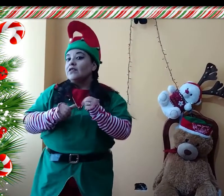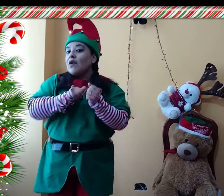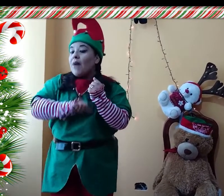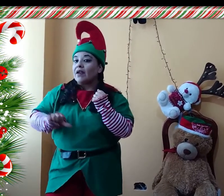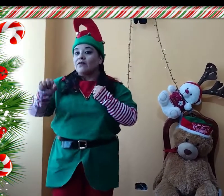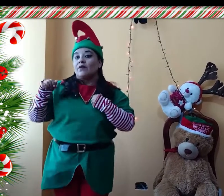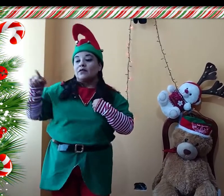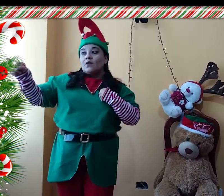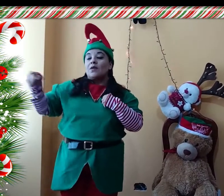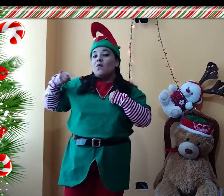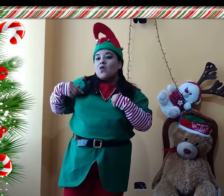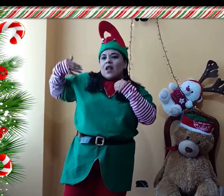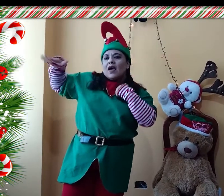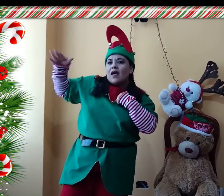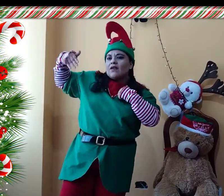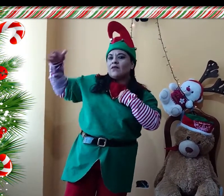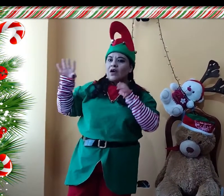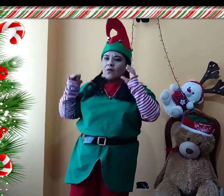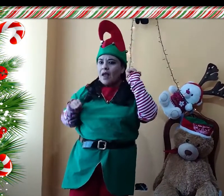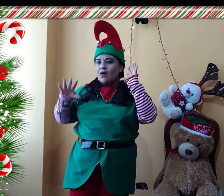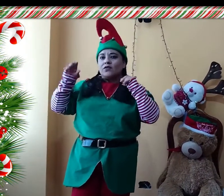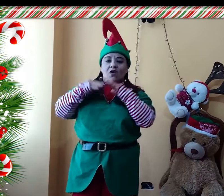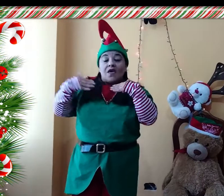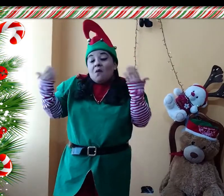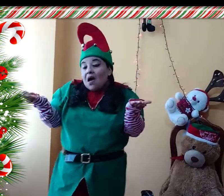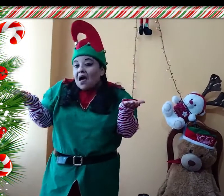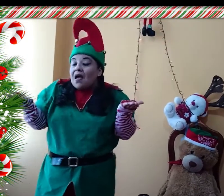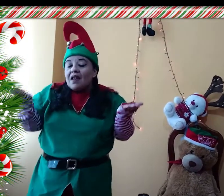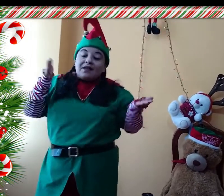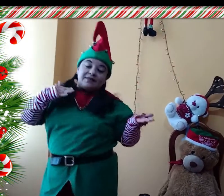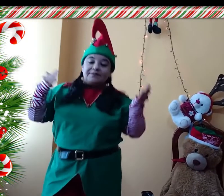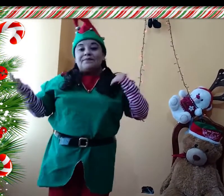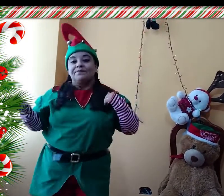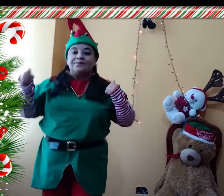o es tu hermano o es un primo muy lejano, negro, blanco, eso da igual.